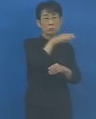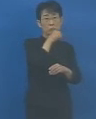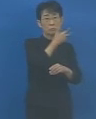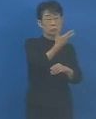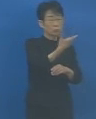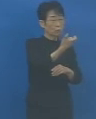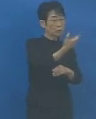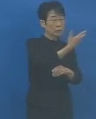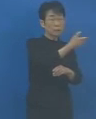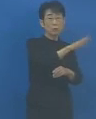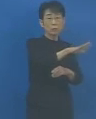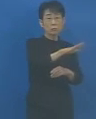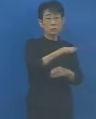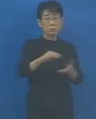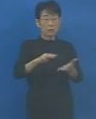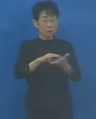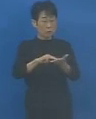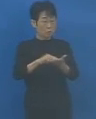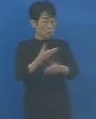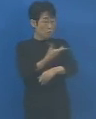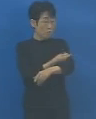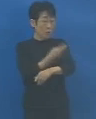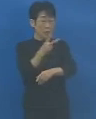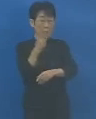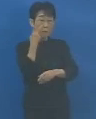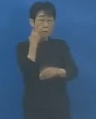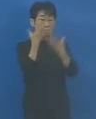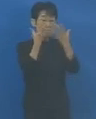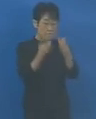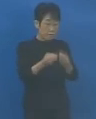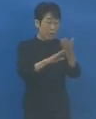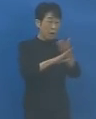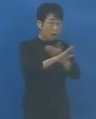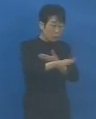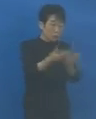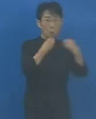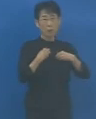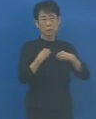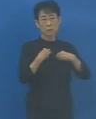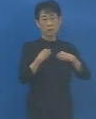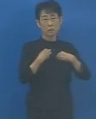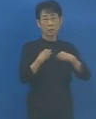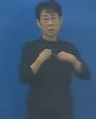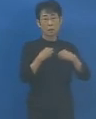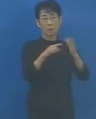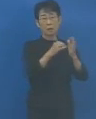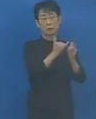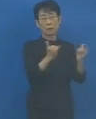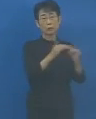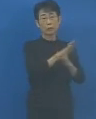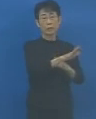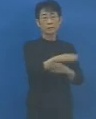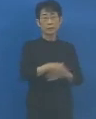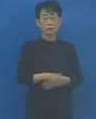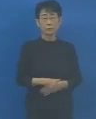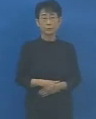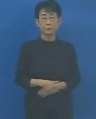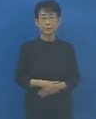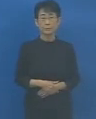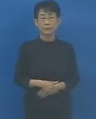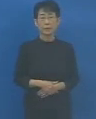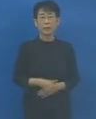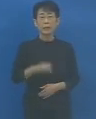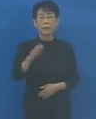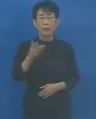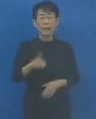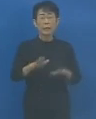げましたように2回接種した後での感染例もございました。であのこういうようなことなんですが、ちょ